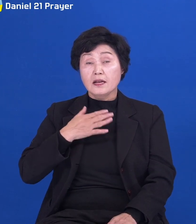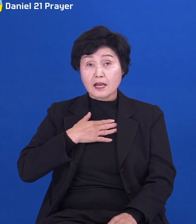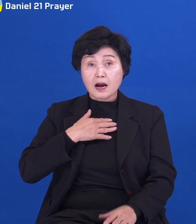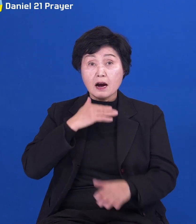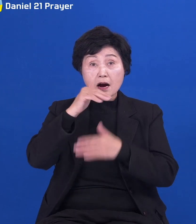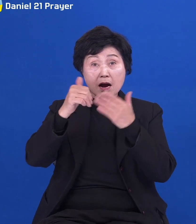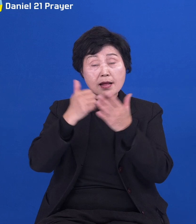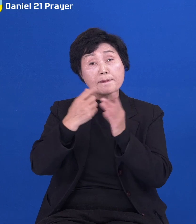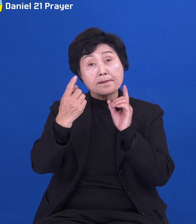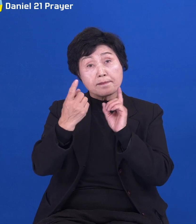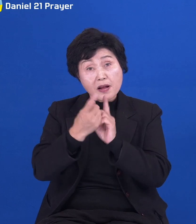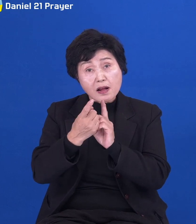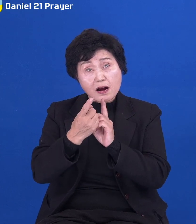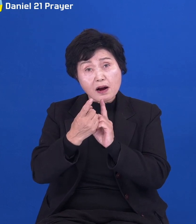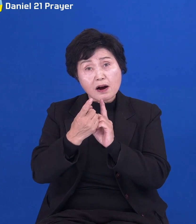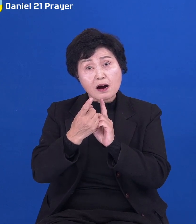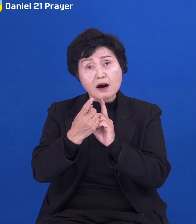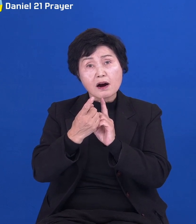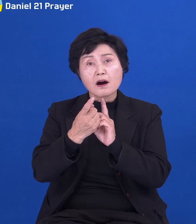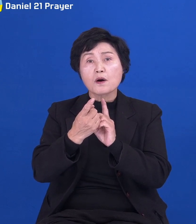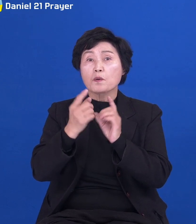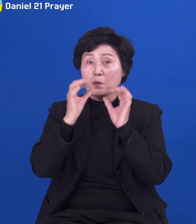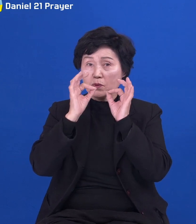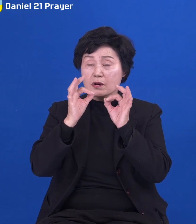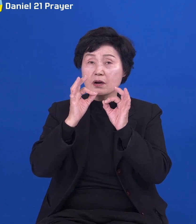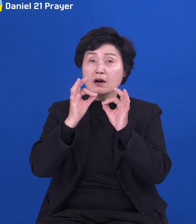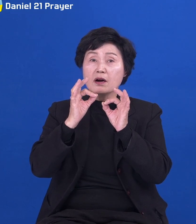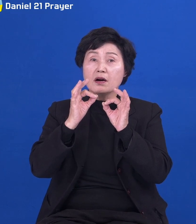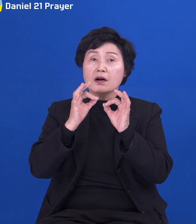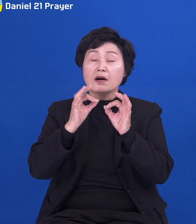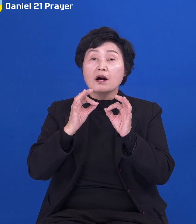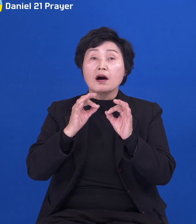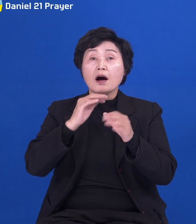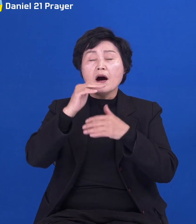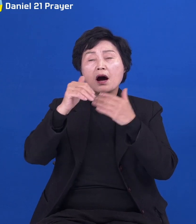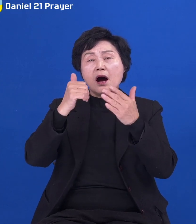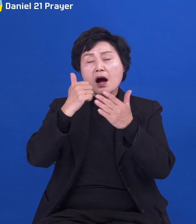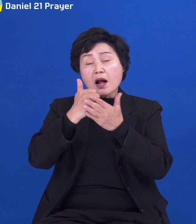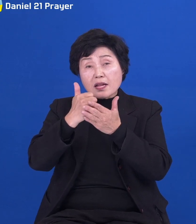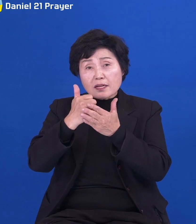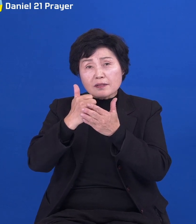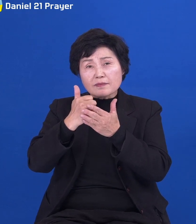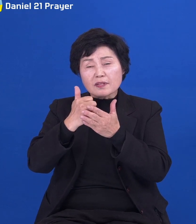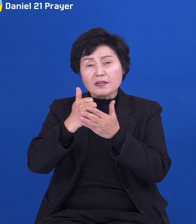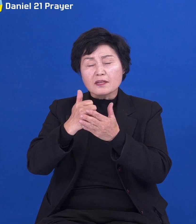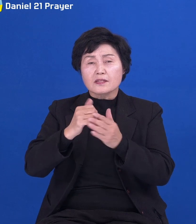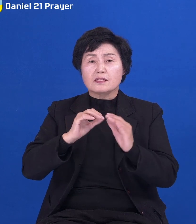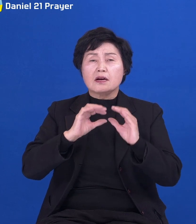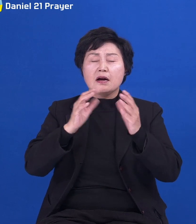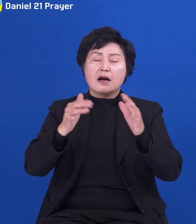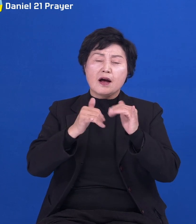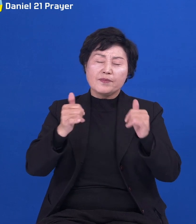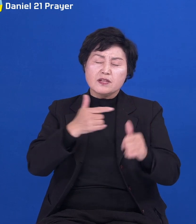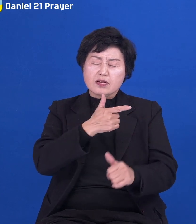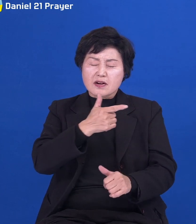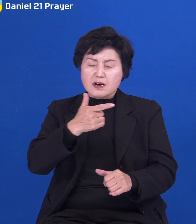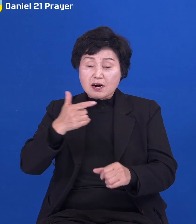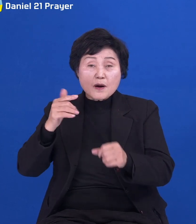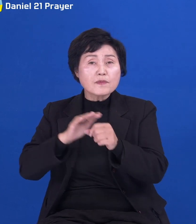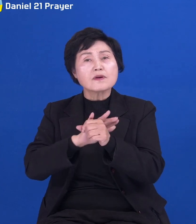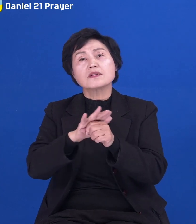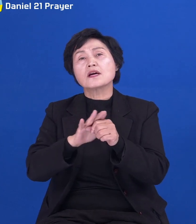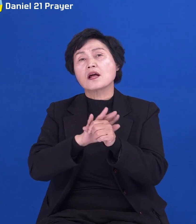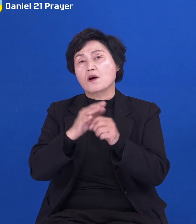알고 보니까요, 그 안에 자신의 백성들 너무너무 사랑하셔서 우리 같은 사람들을 먼저 앞서 보내신